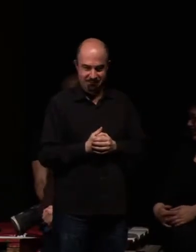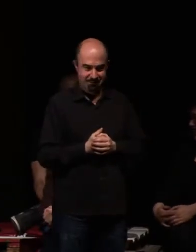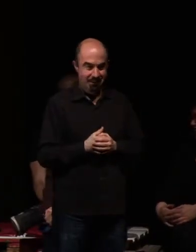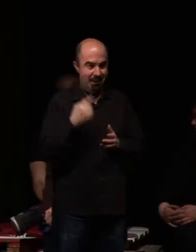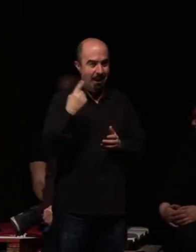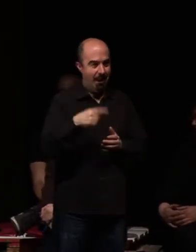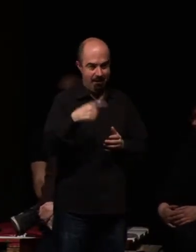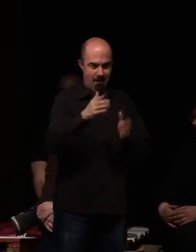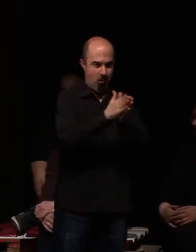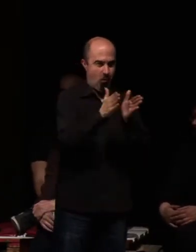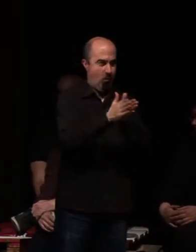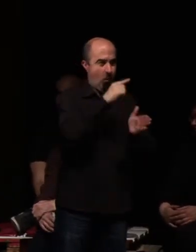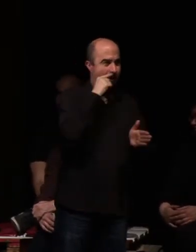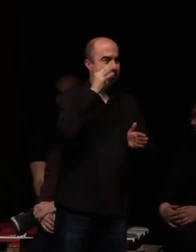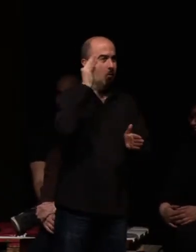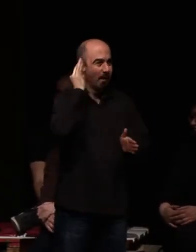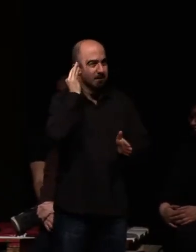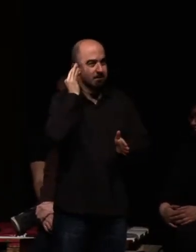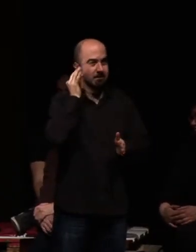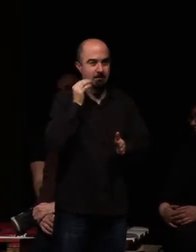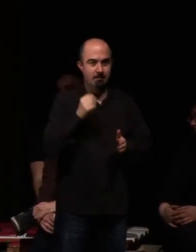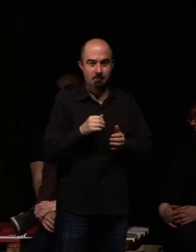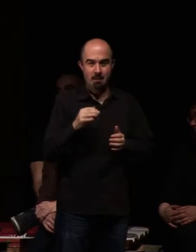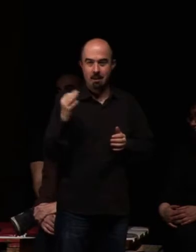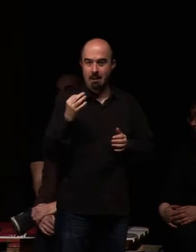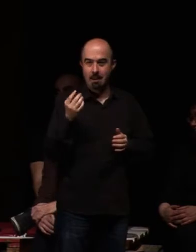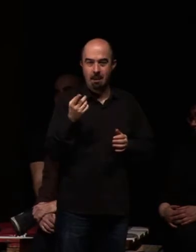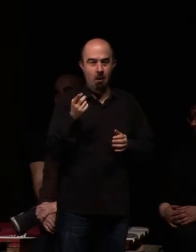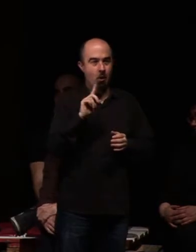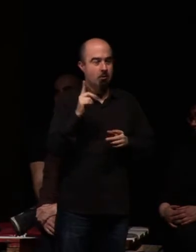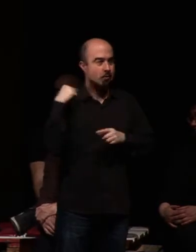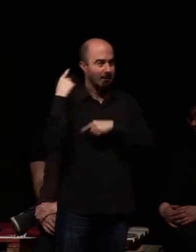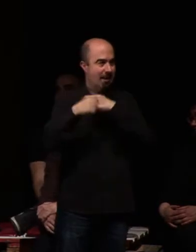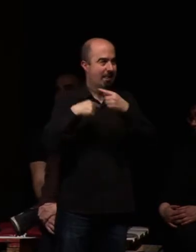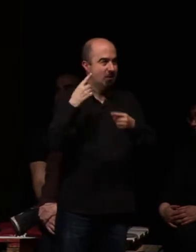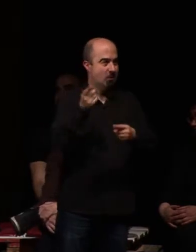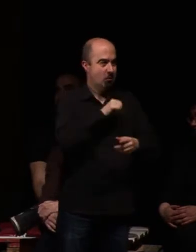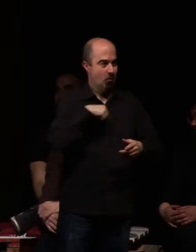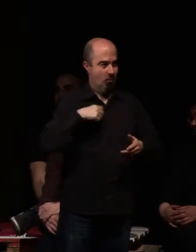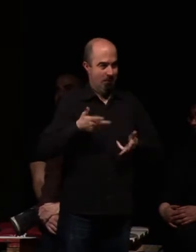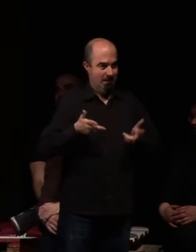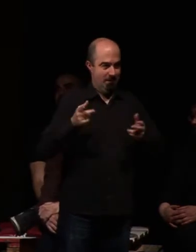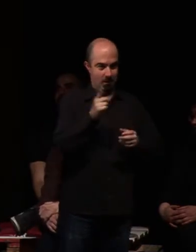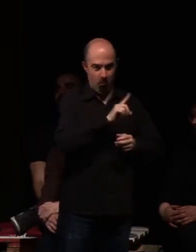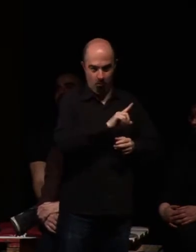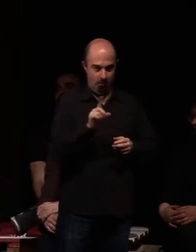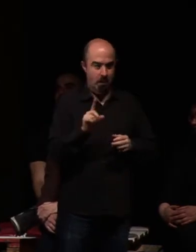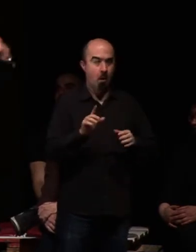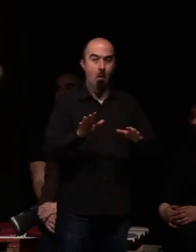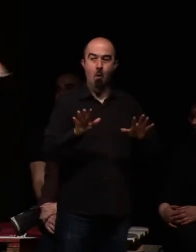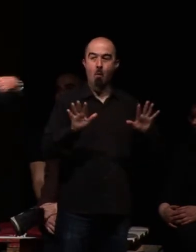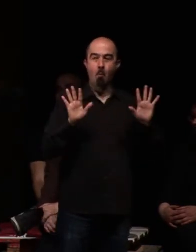I hi ha d'altres companys i d'altres companyes que no venen de tradició independentista, però